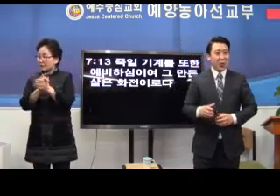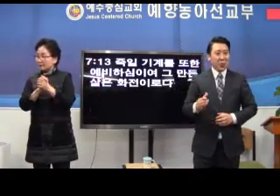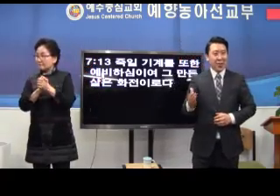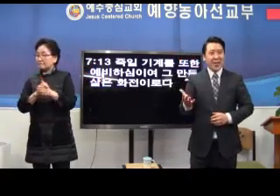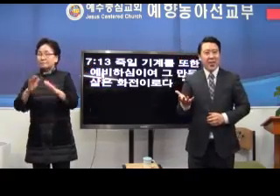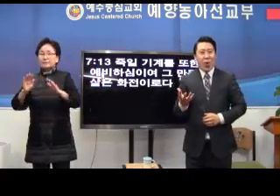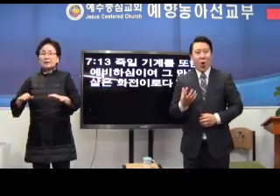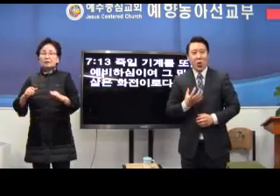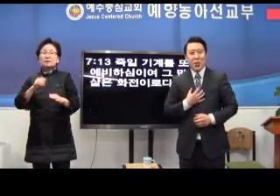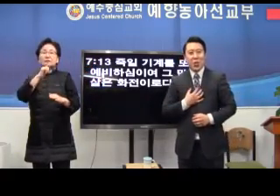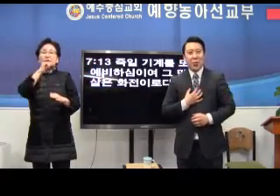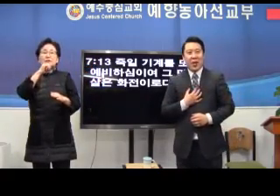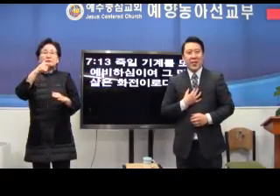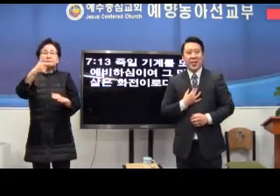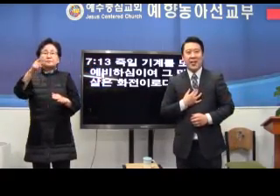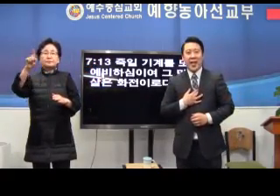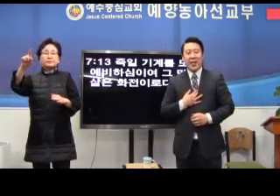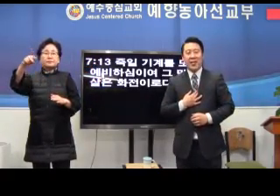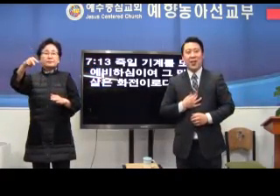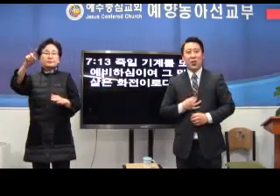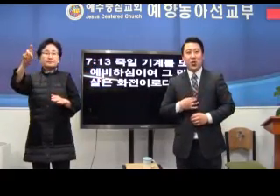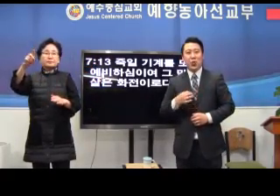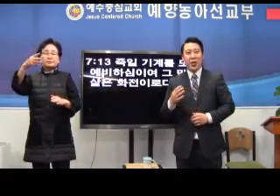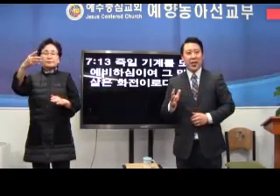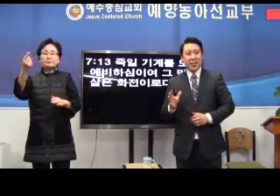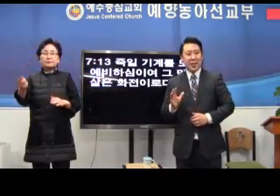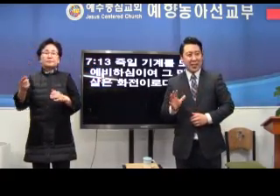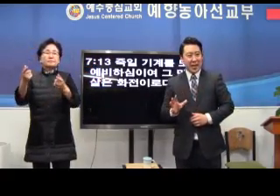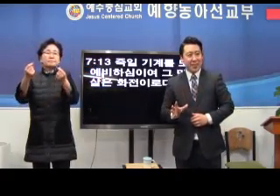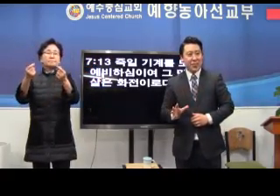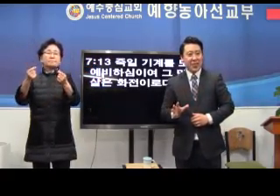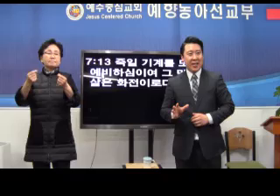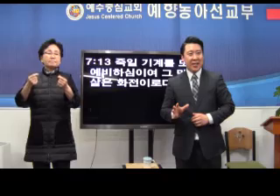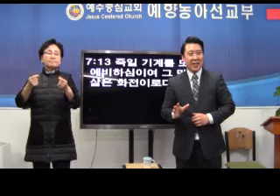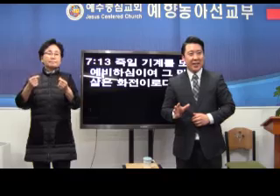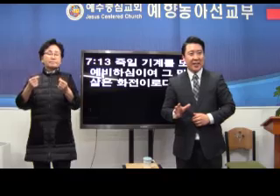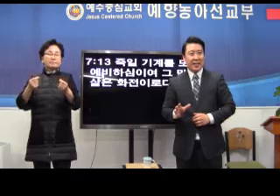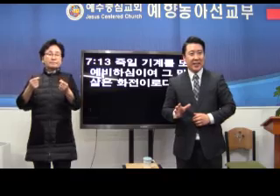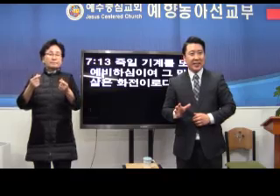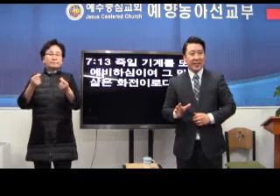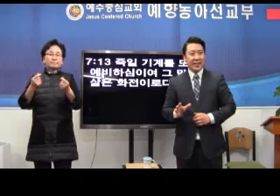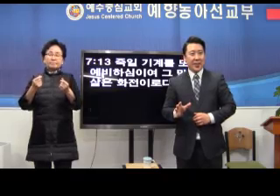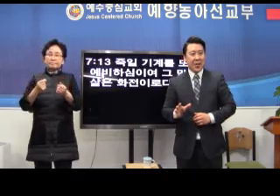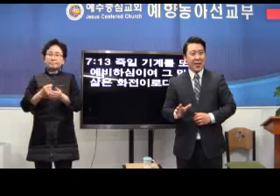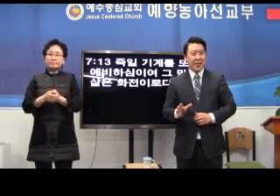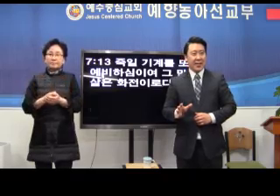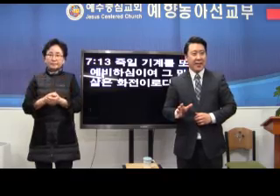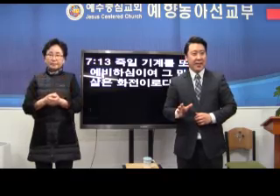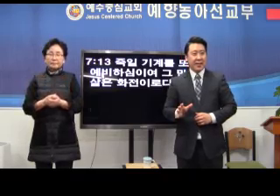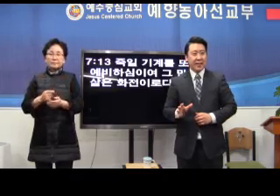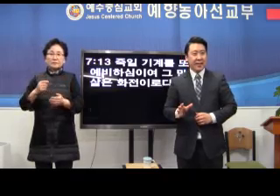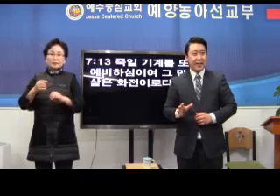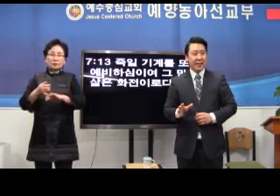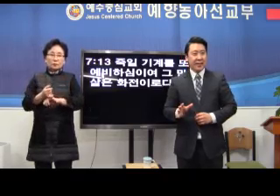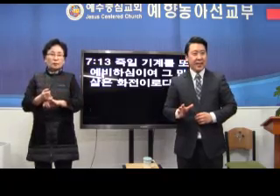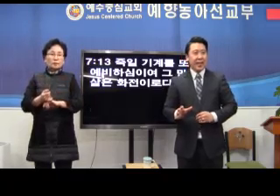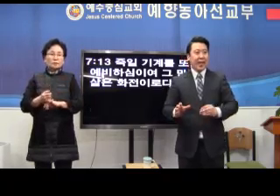나사로처럼 거지처럼 내가 살아서 천국 가라는 얘기가 아닙니다. 아멘. 내가